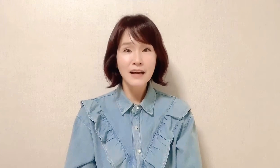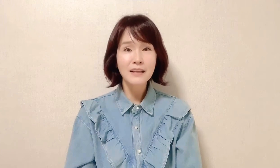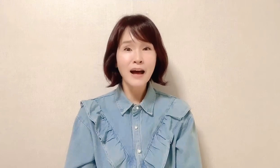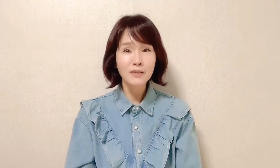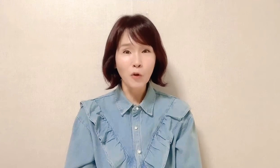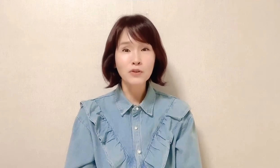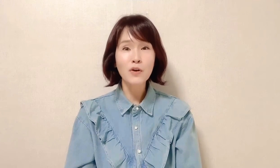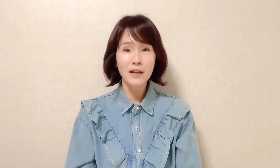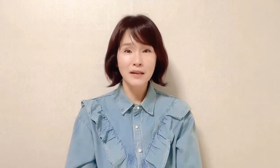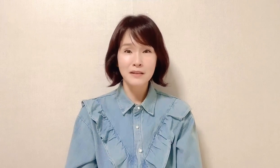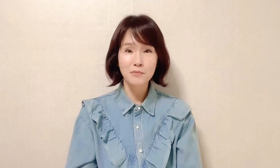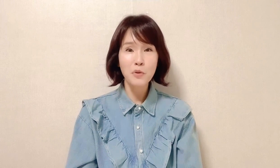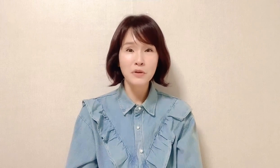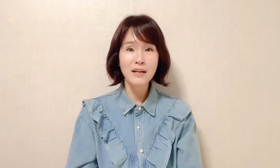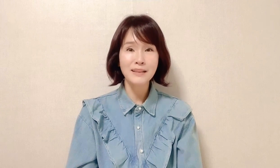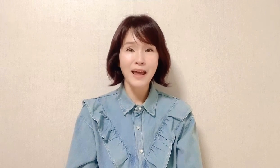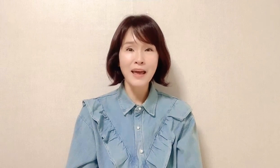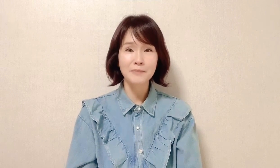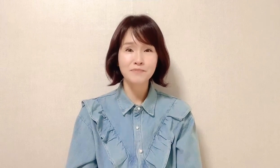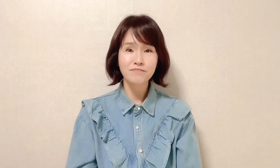가득하다, 넉넉하다라는 표현을 할 때